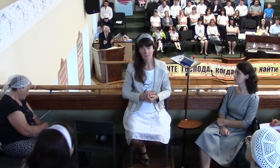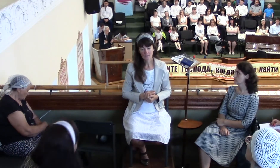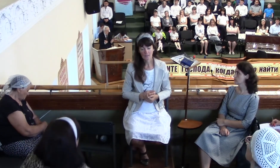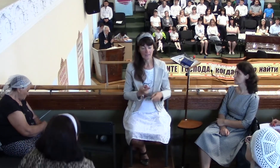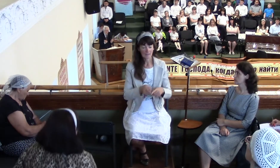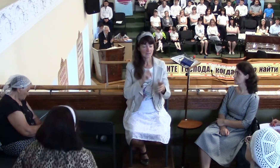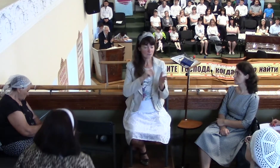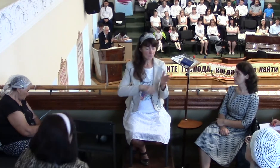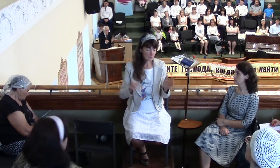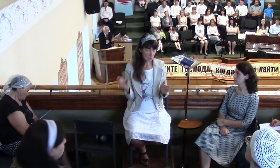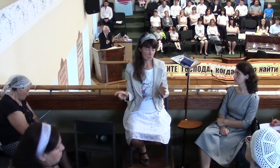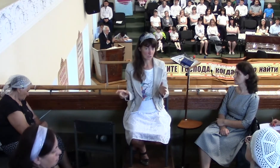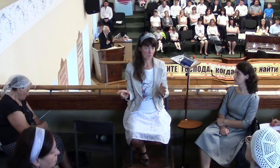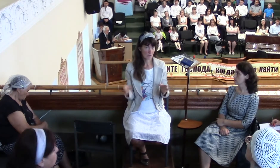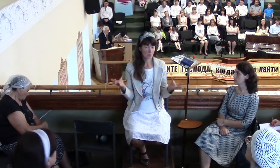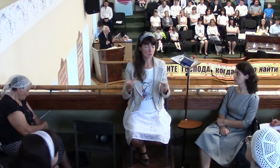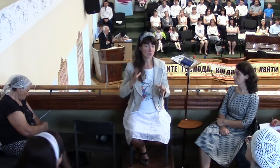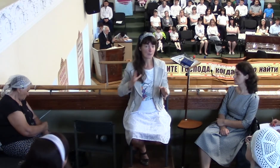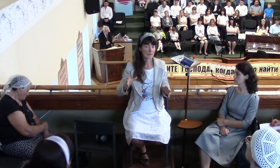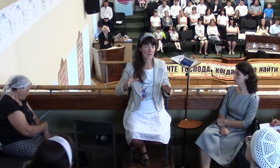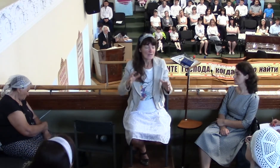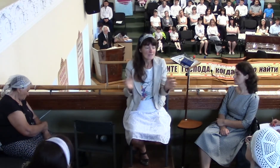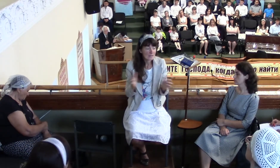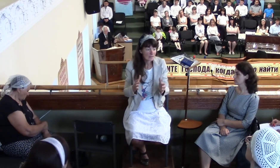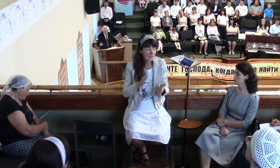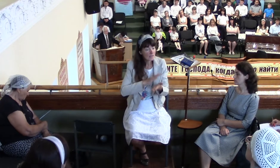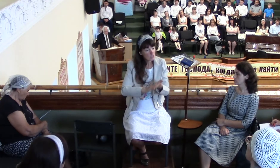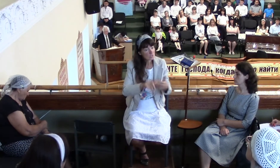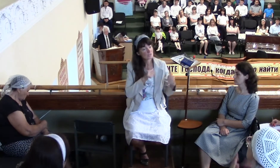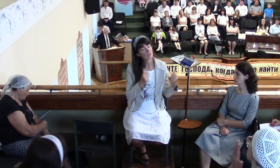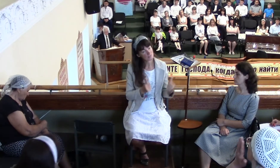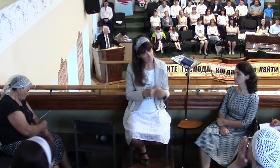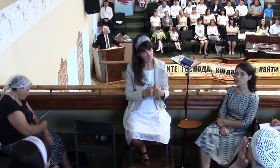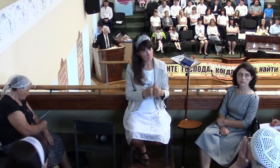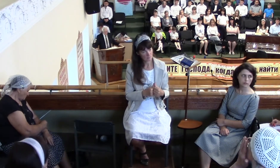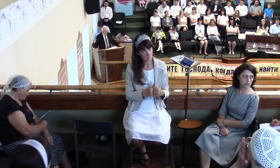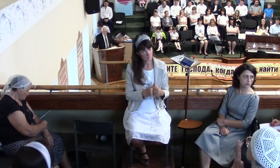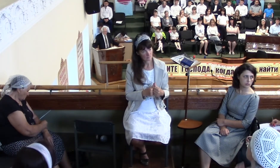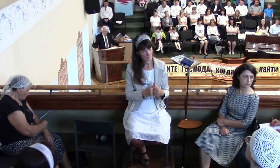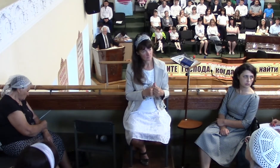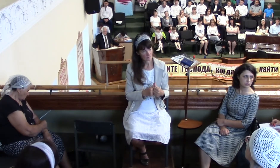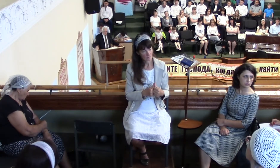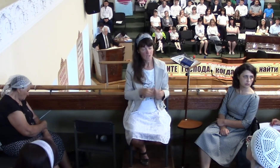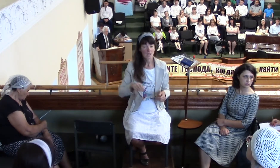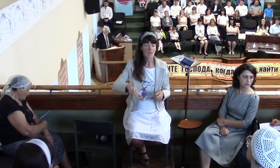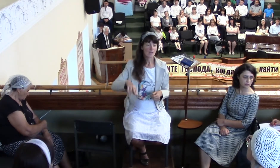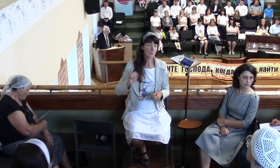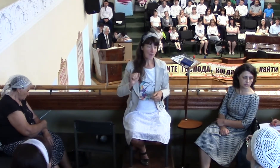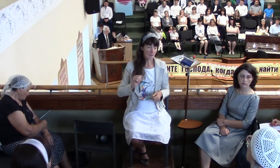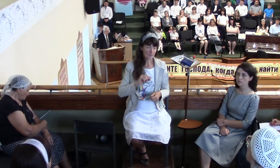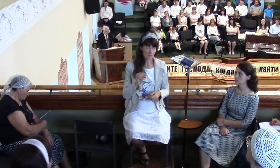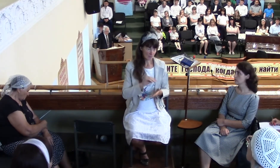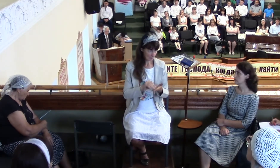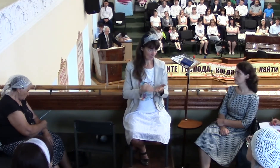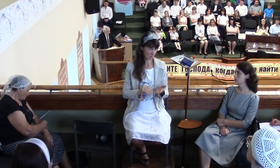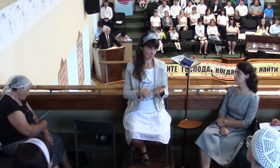было сохранять чистым свое сердце. И он пишет, теперь не думайте, что вы бездумно можете